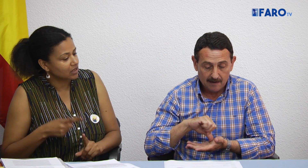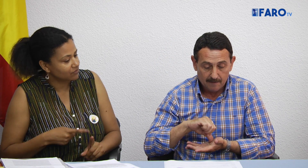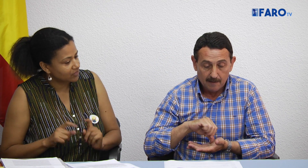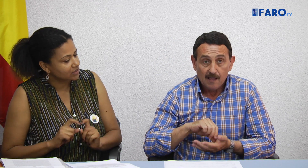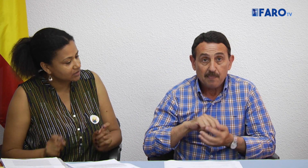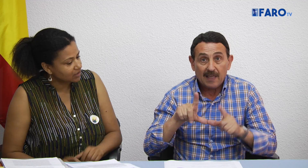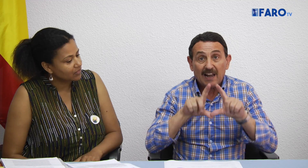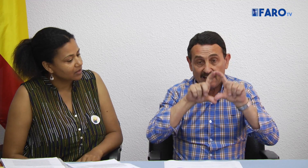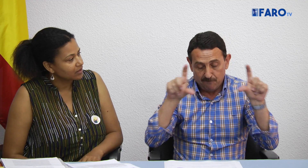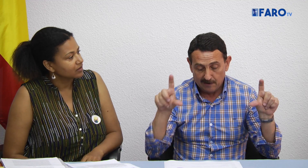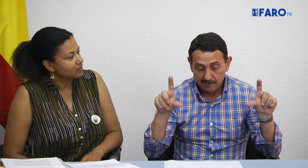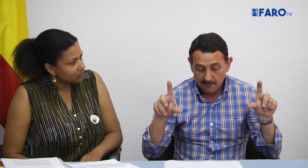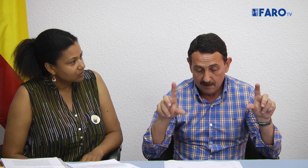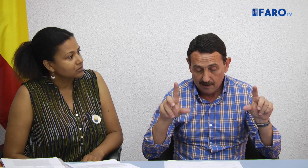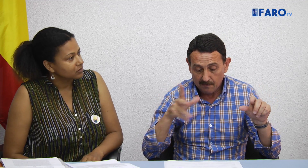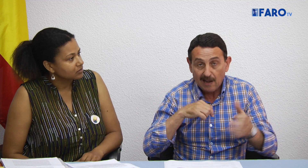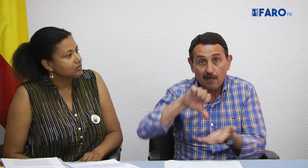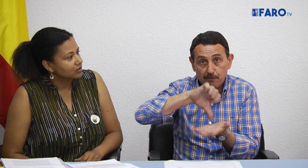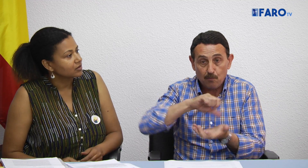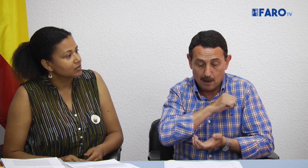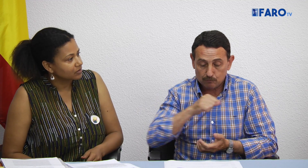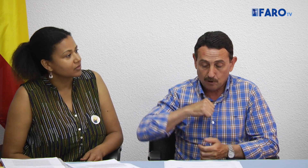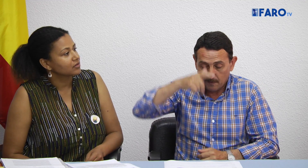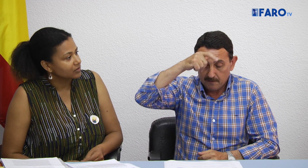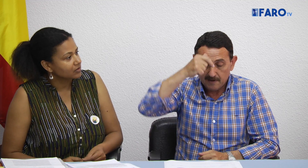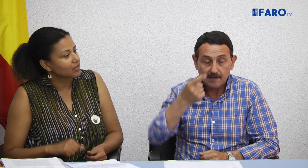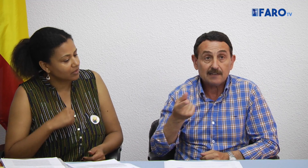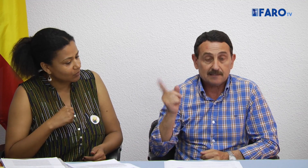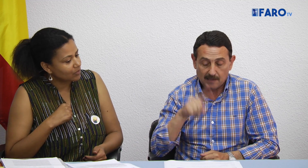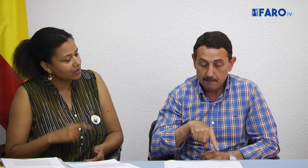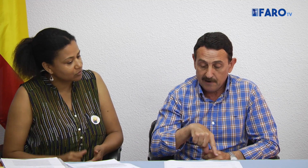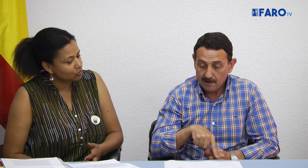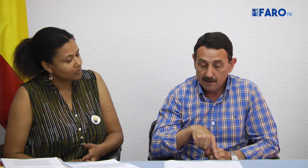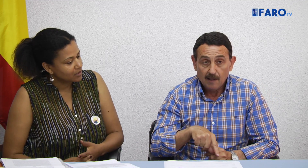que ASOME sea una entidad referente aquí en la ciudad,